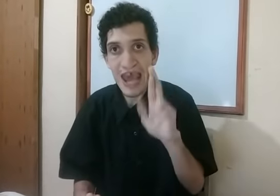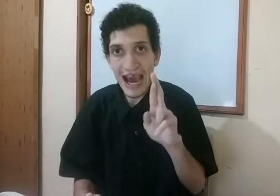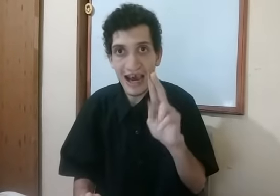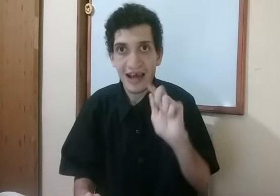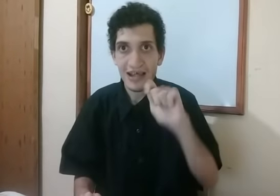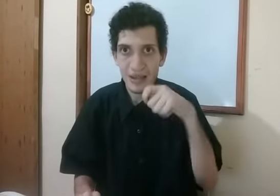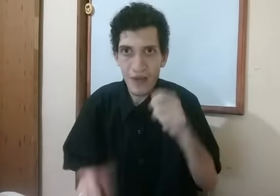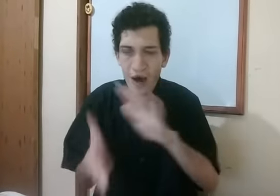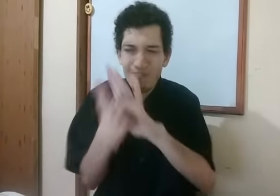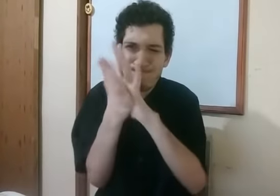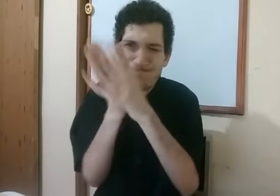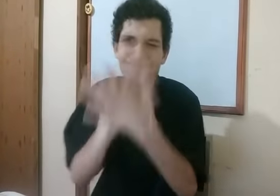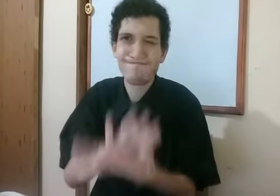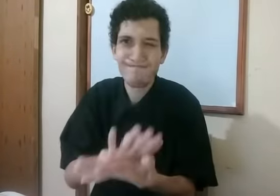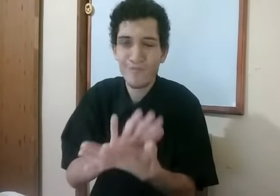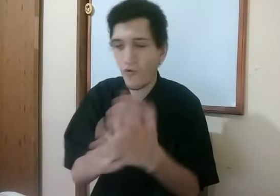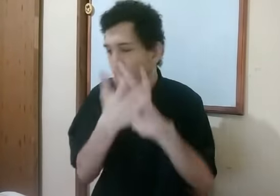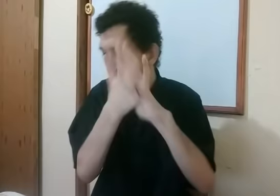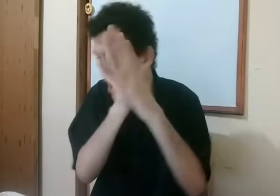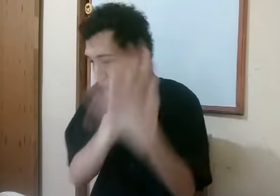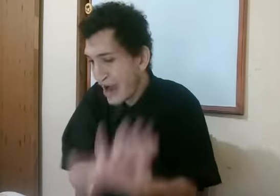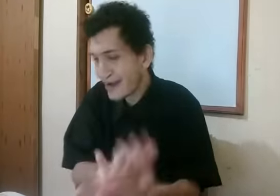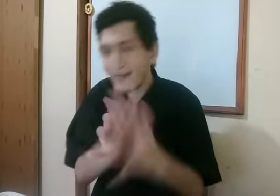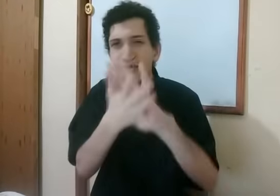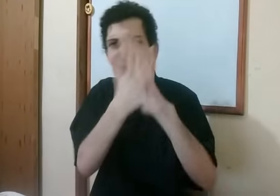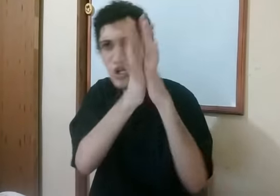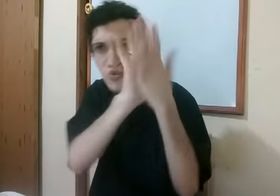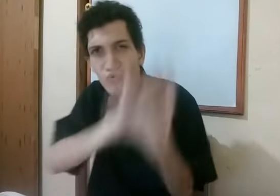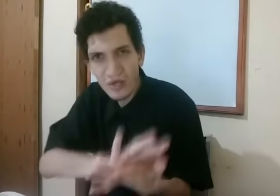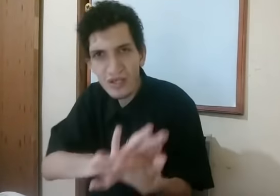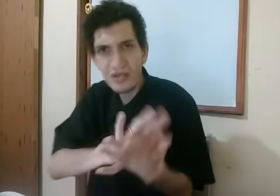Humilhar. Não. Humilhar. Destruir.